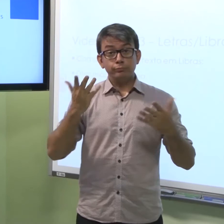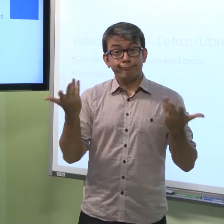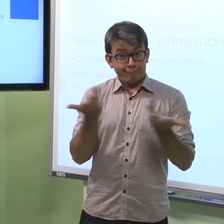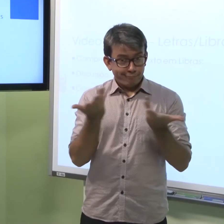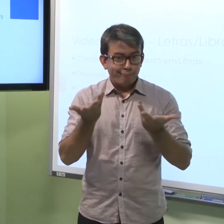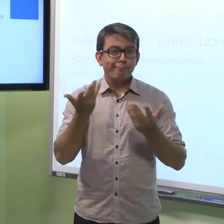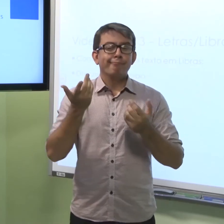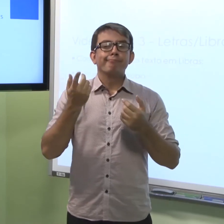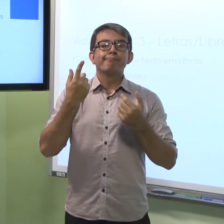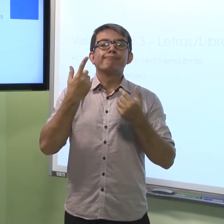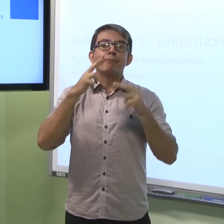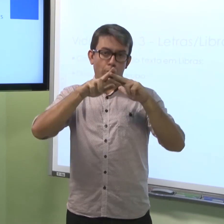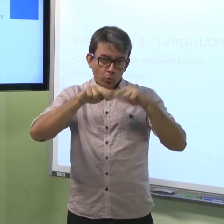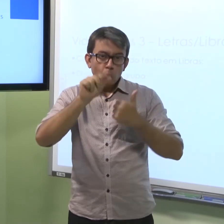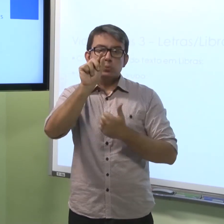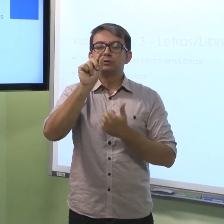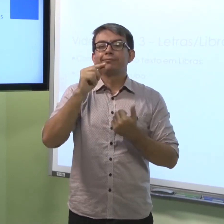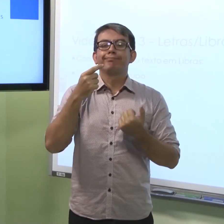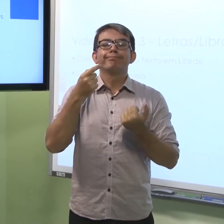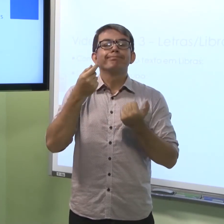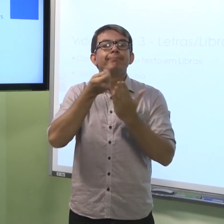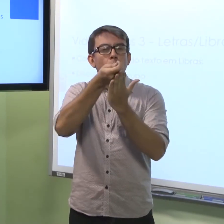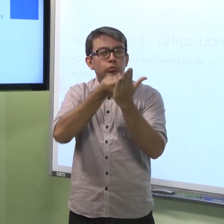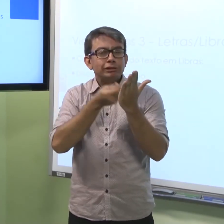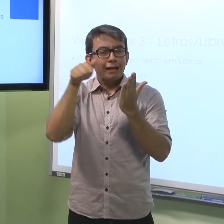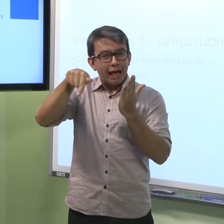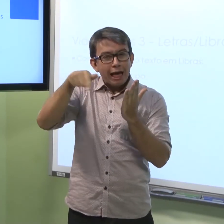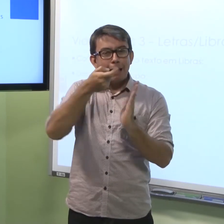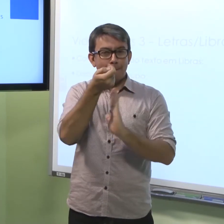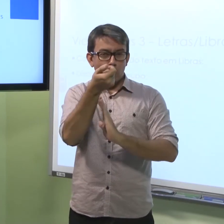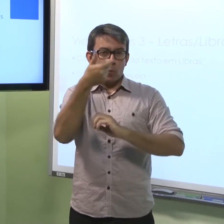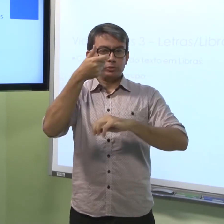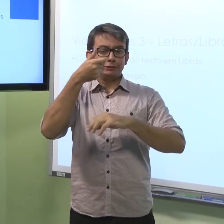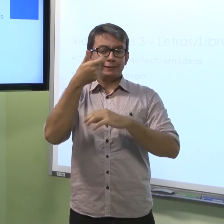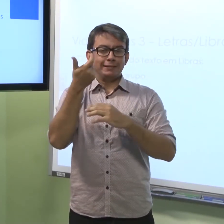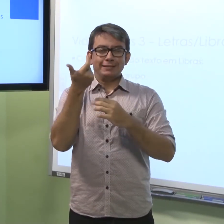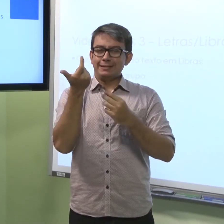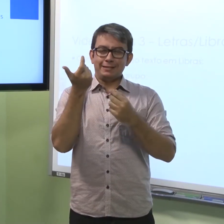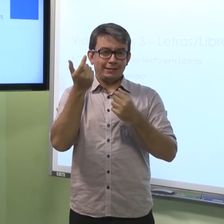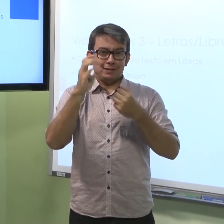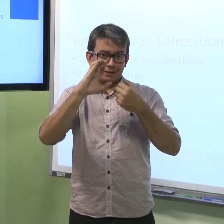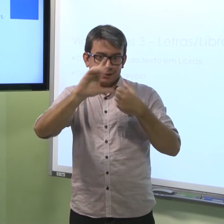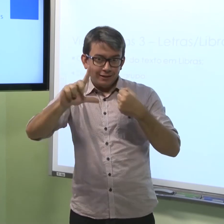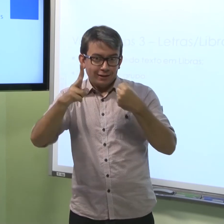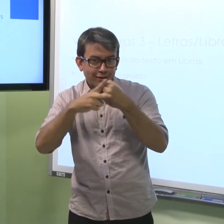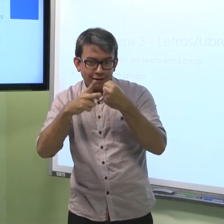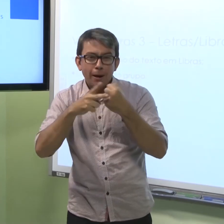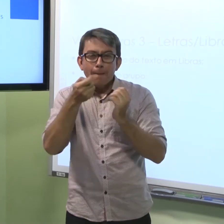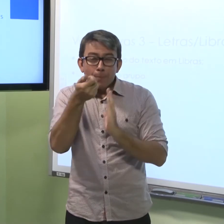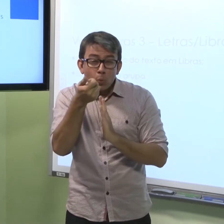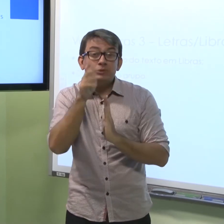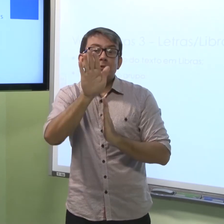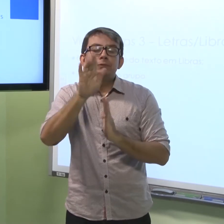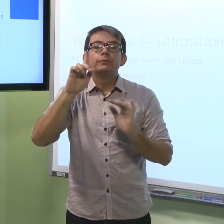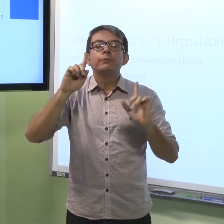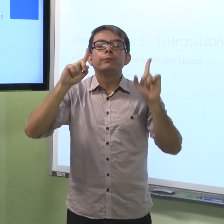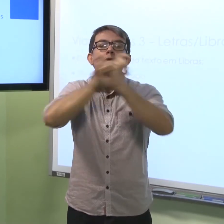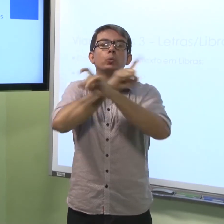Hoje, nós temos pouca fundamentação teórica porque essas línguas